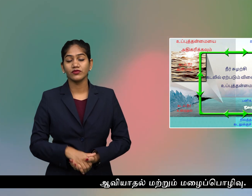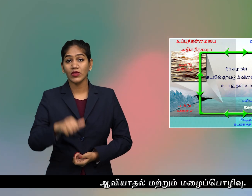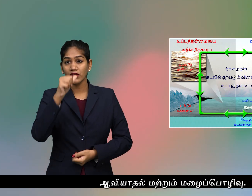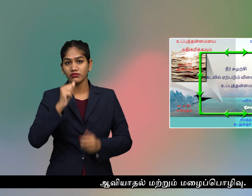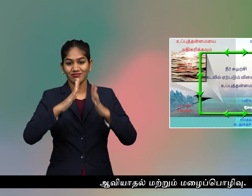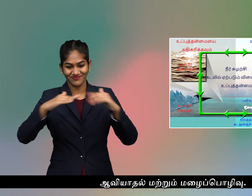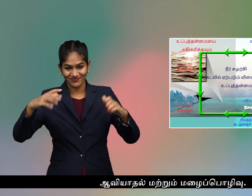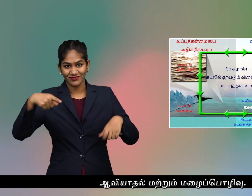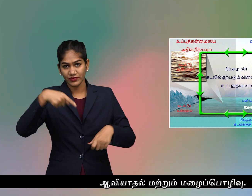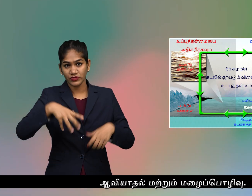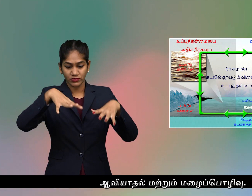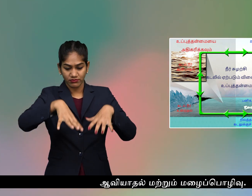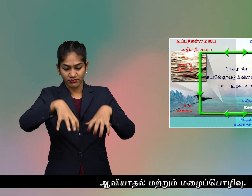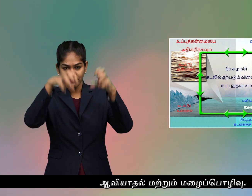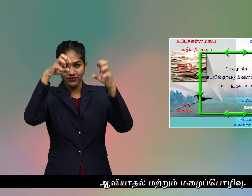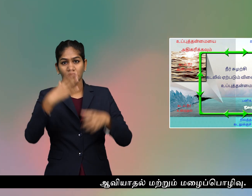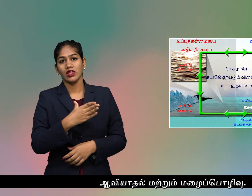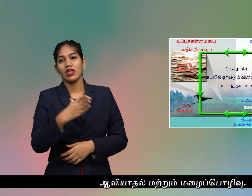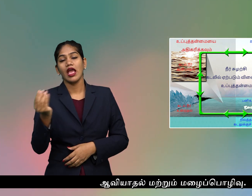ஆவியாதல் மற்றும் மழைப்பொழிவு.